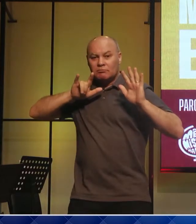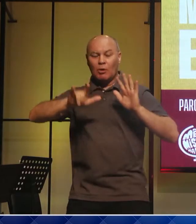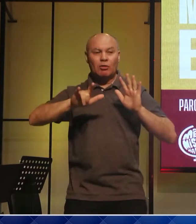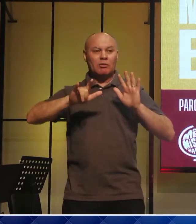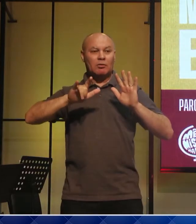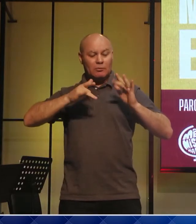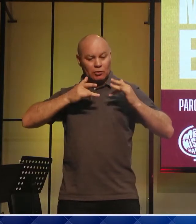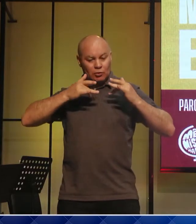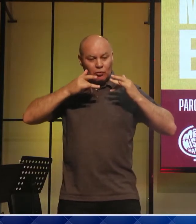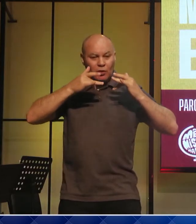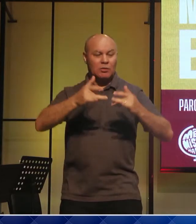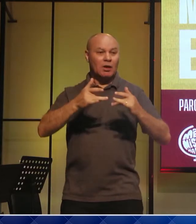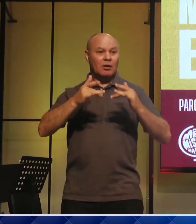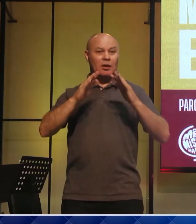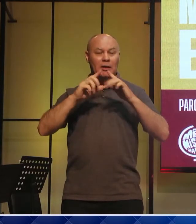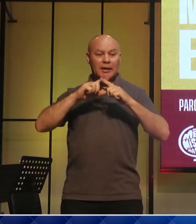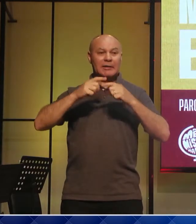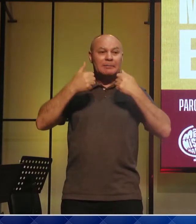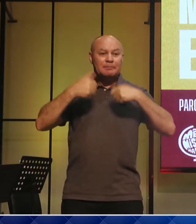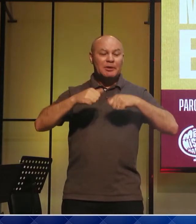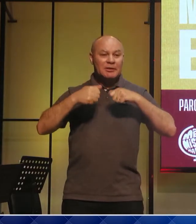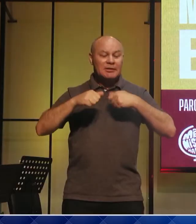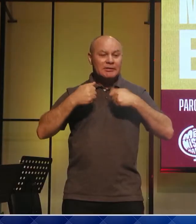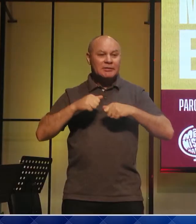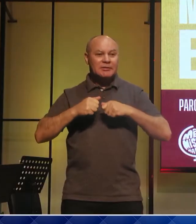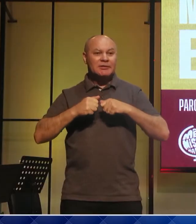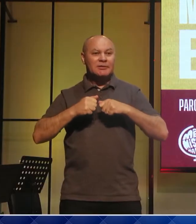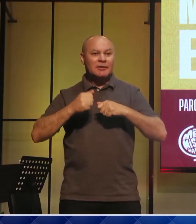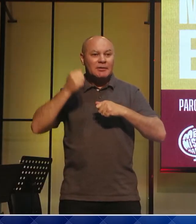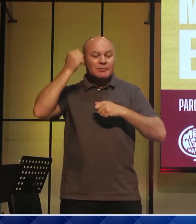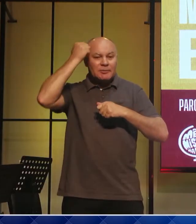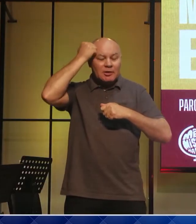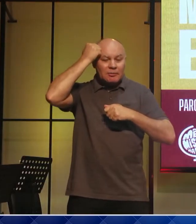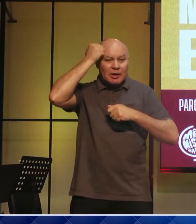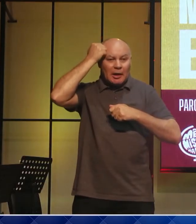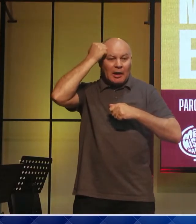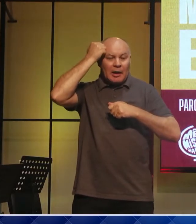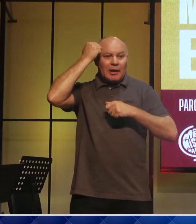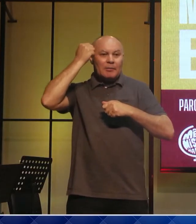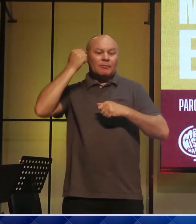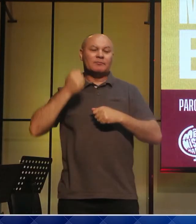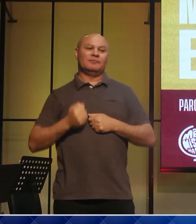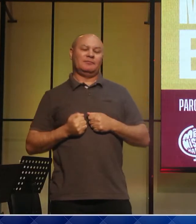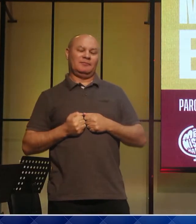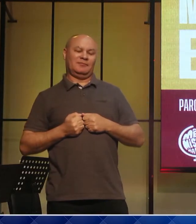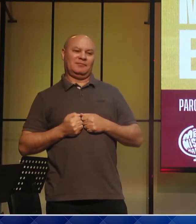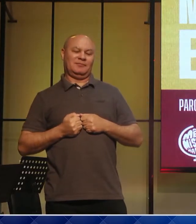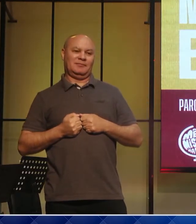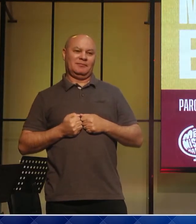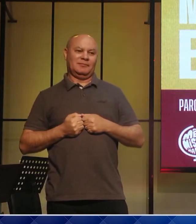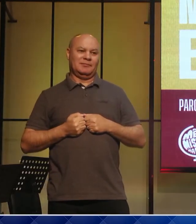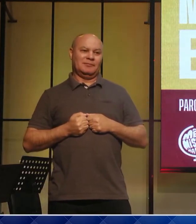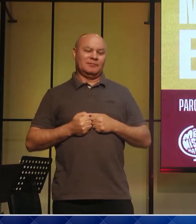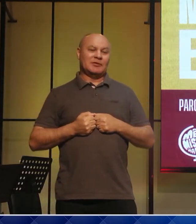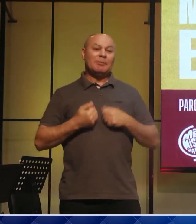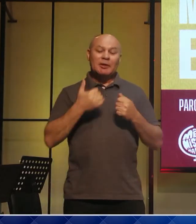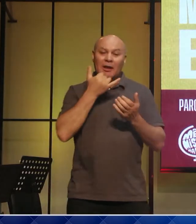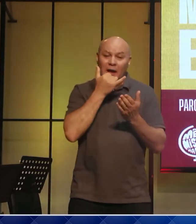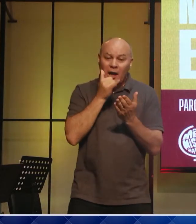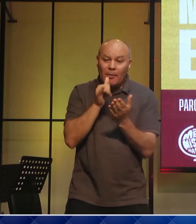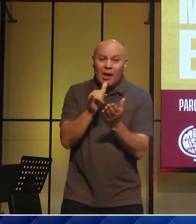Porque aqui é o lugar dos pecadores arrependidos. Aqui é o lugar de gente